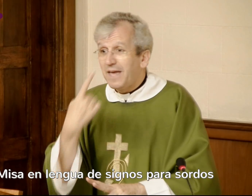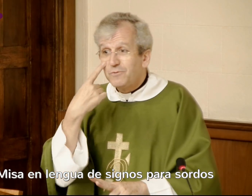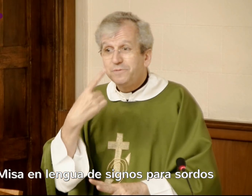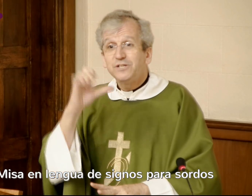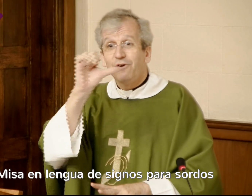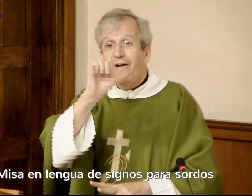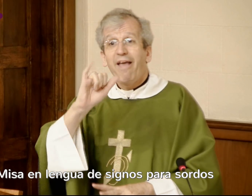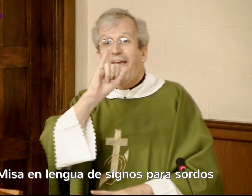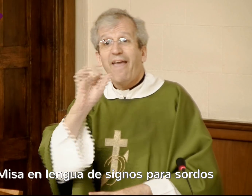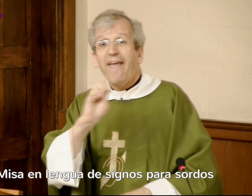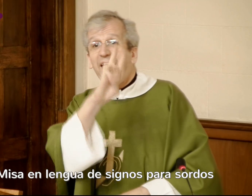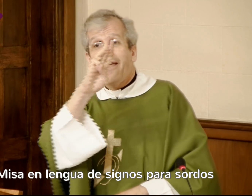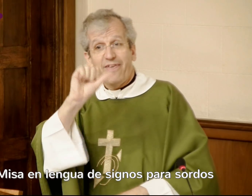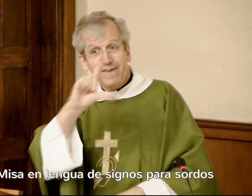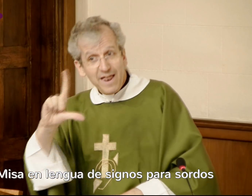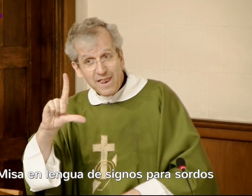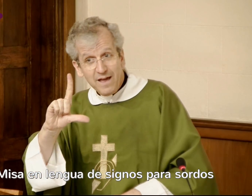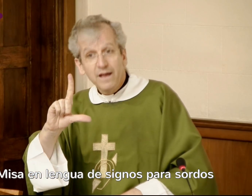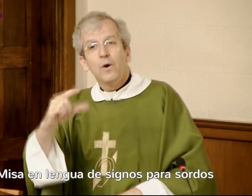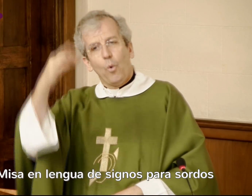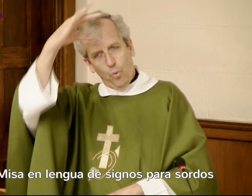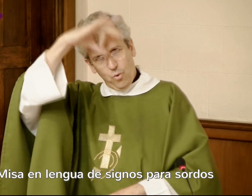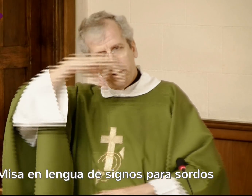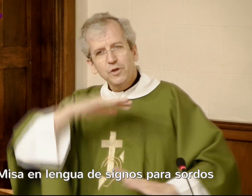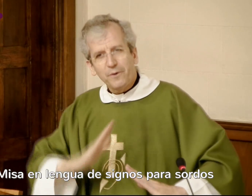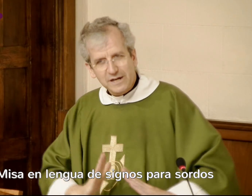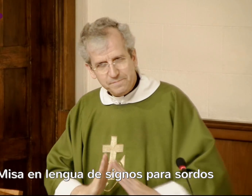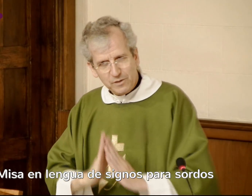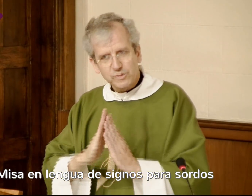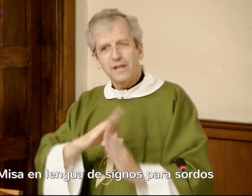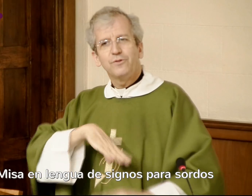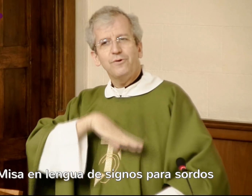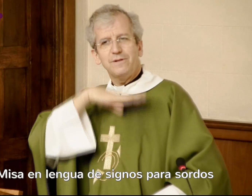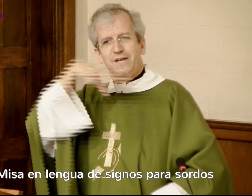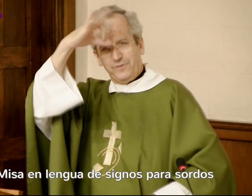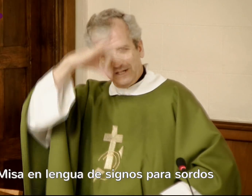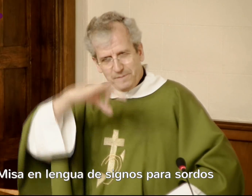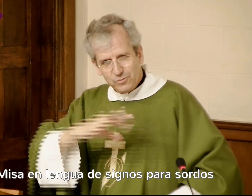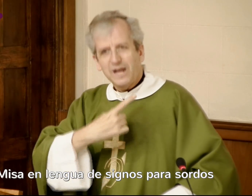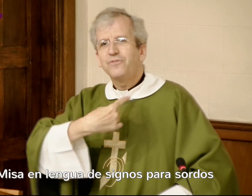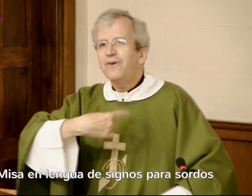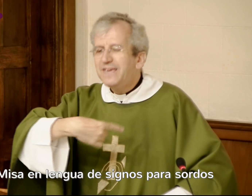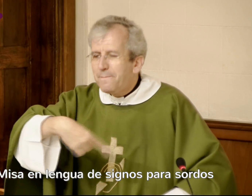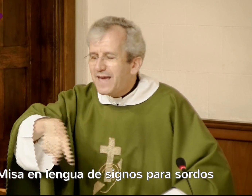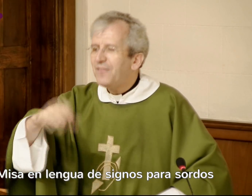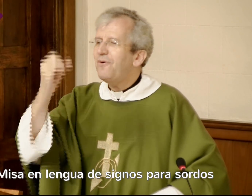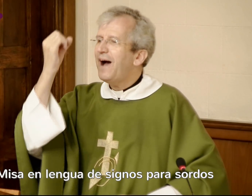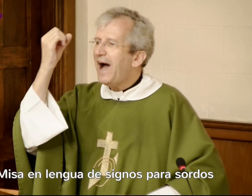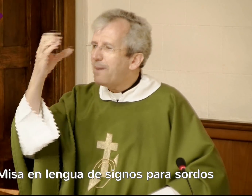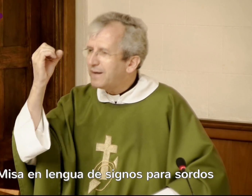Hemos visto Ezequiel, ungido por el Espíritu Santo, lleno del Espíritu Santo y enviado a